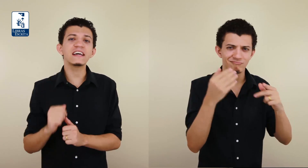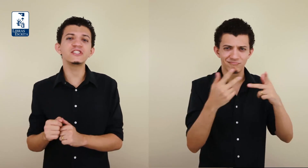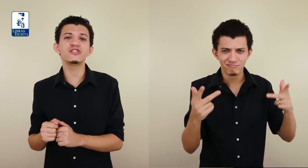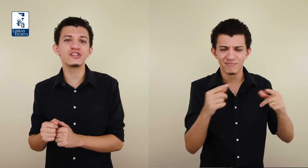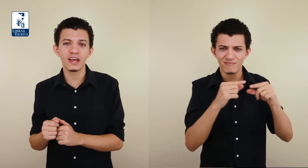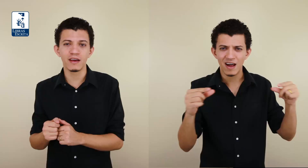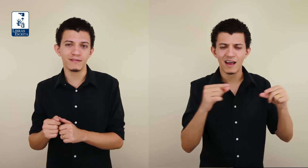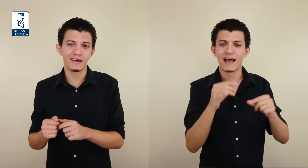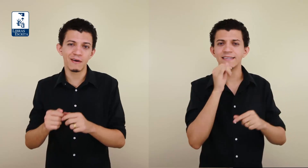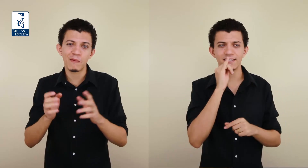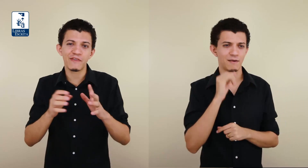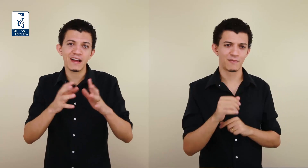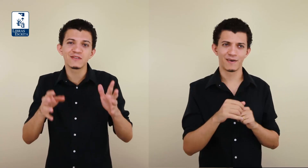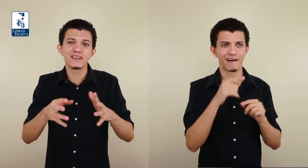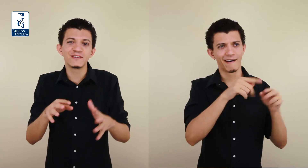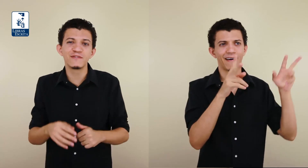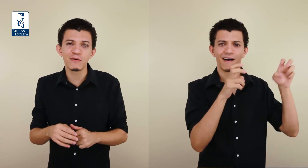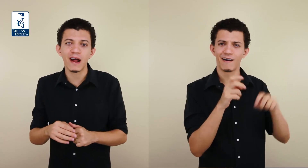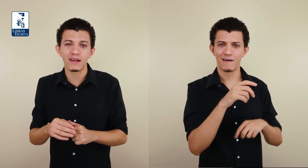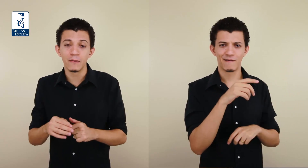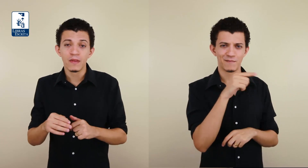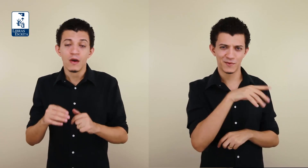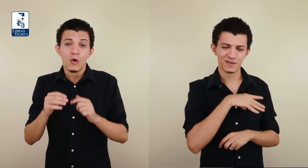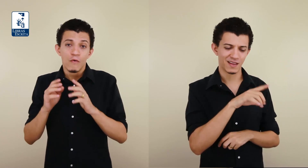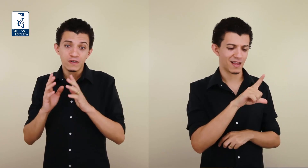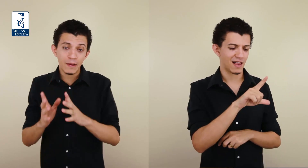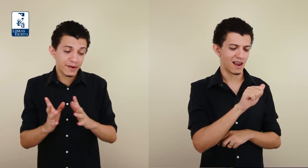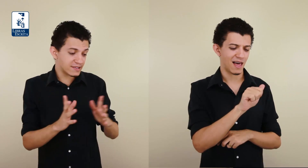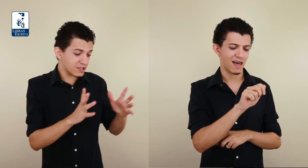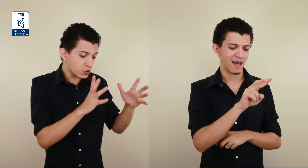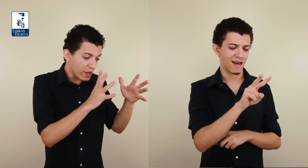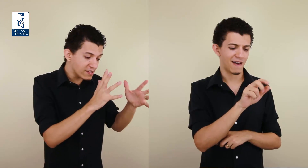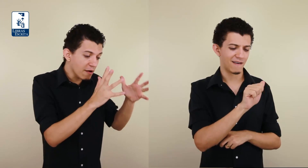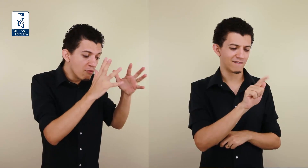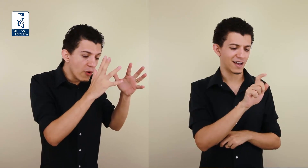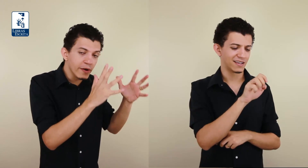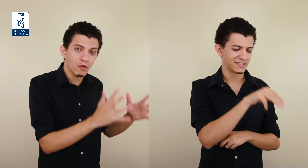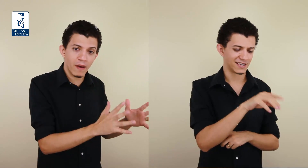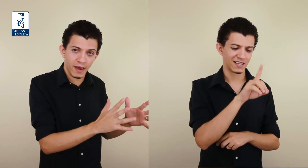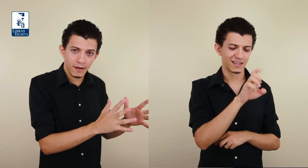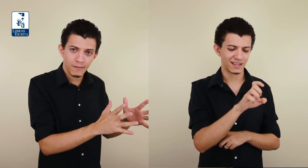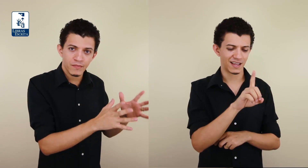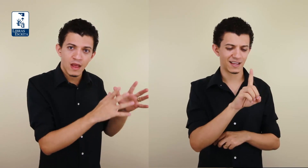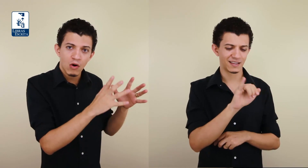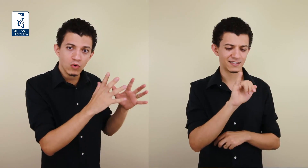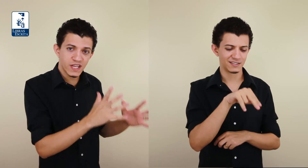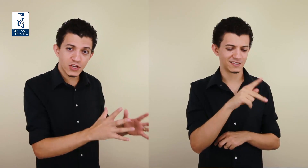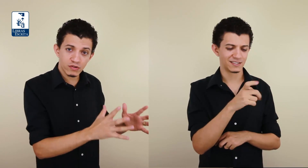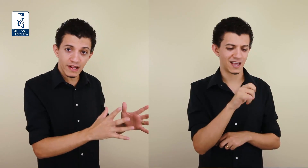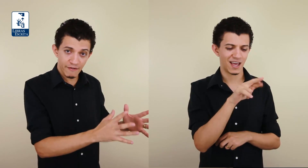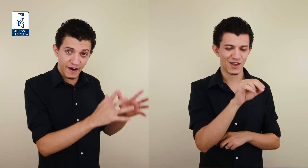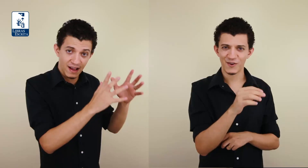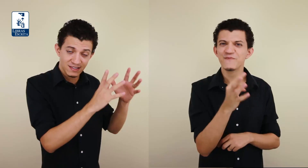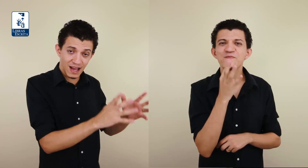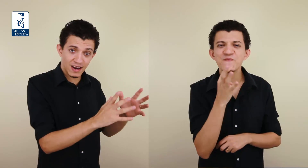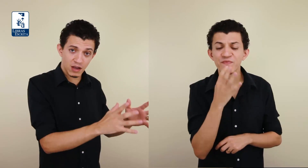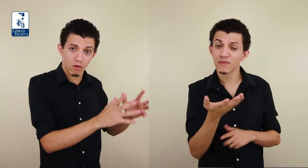lavagem de dinheiro, é uma frase com sentido figurado. Você precisa de conhecer muito bem o sentido da frase na